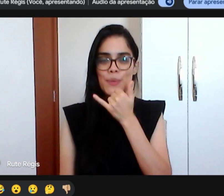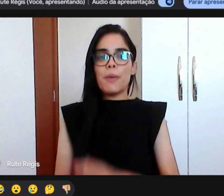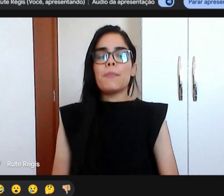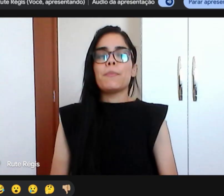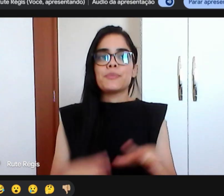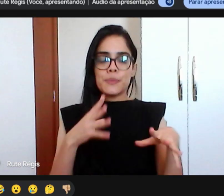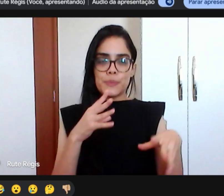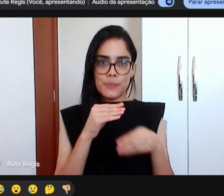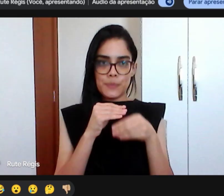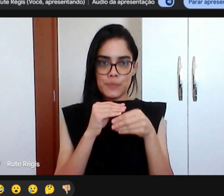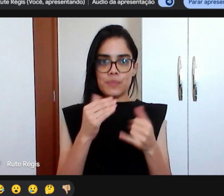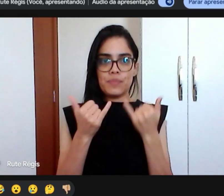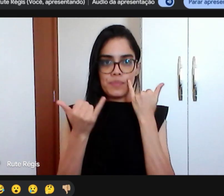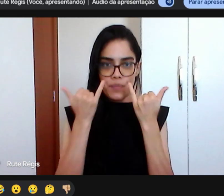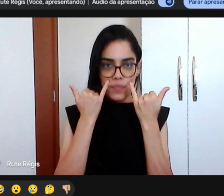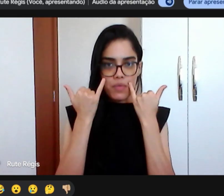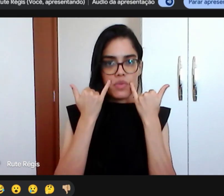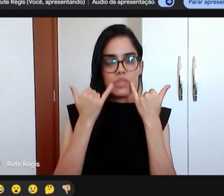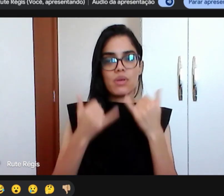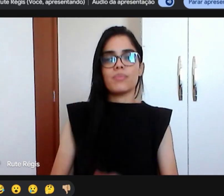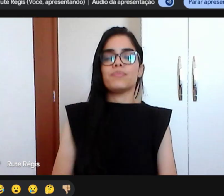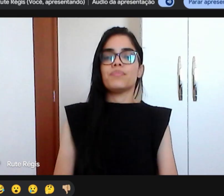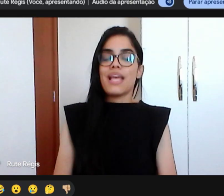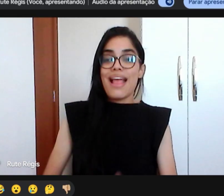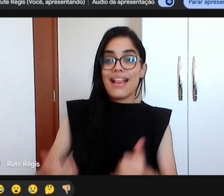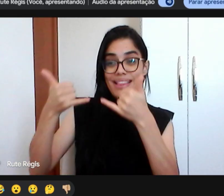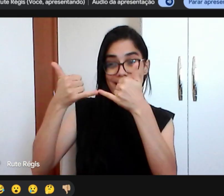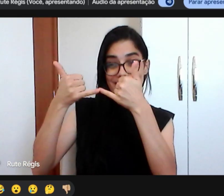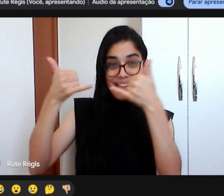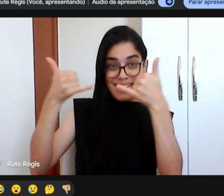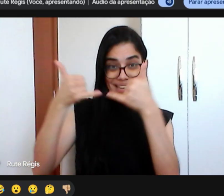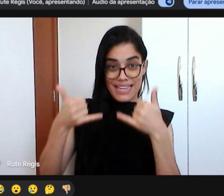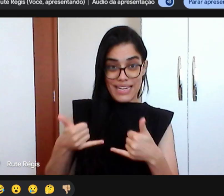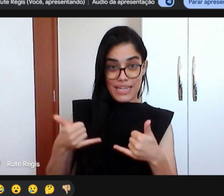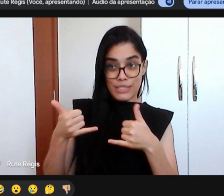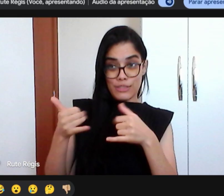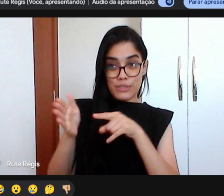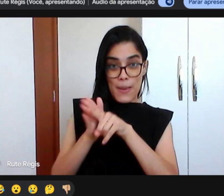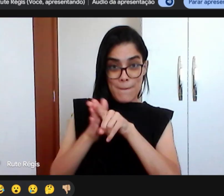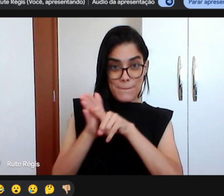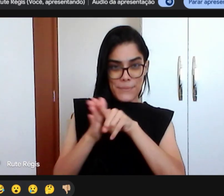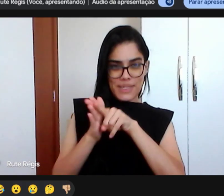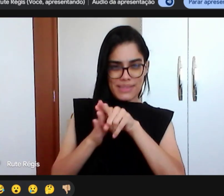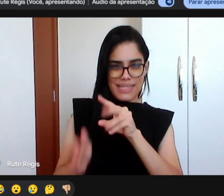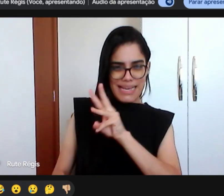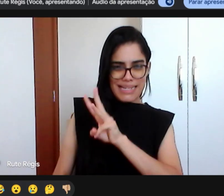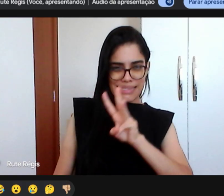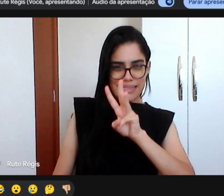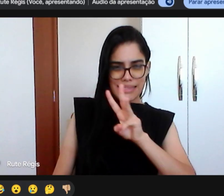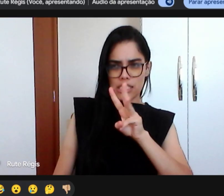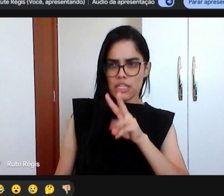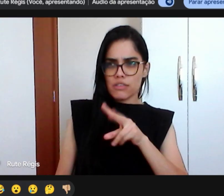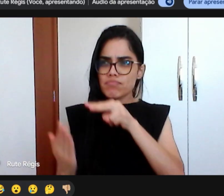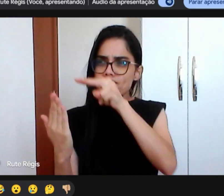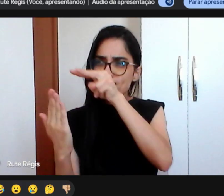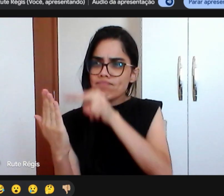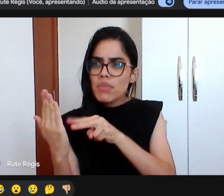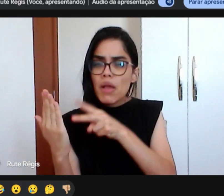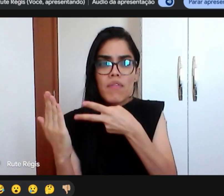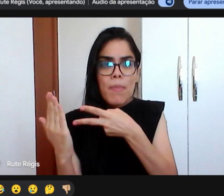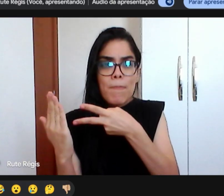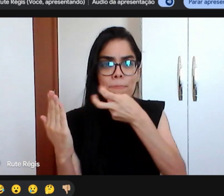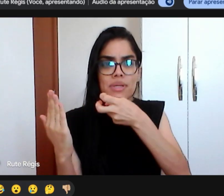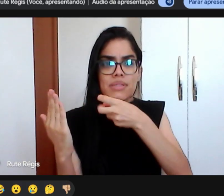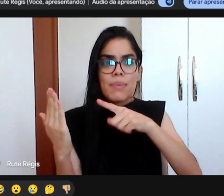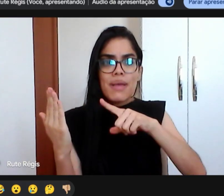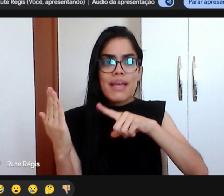Sim, antes que eu me esqueça, um detalhe importante que eu preciso complementar. Cada linha de